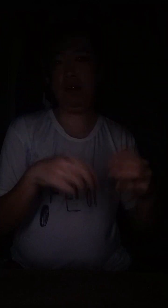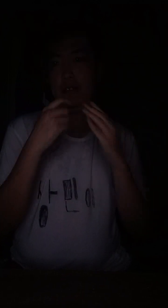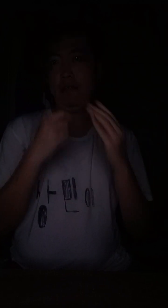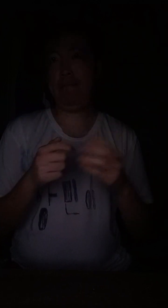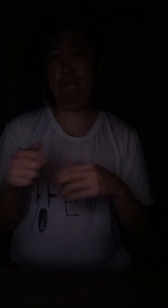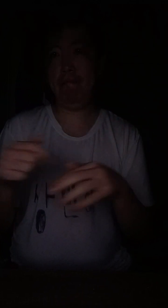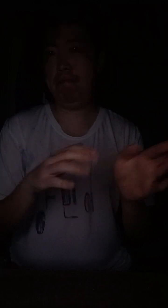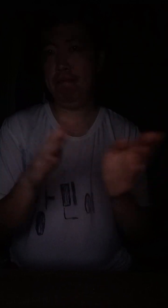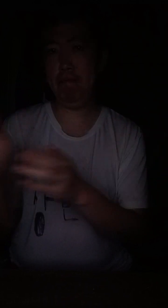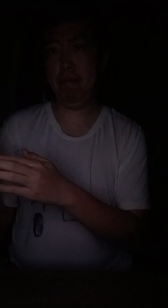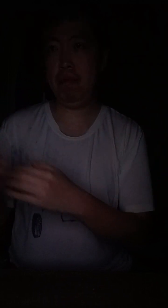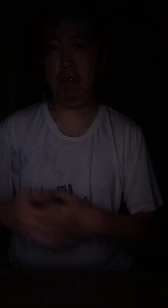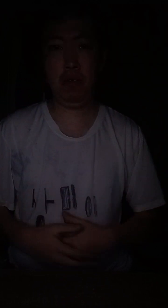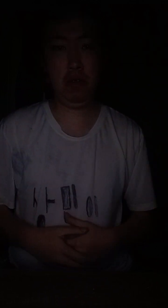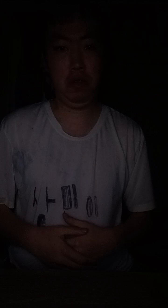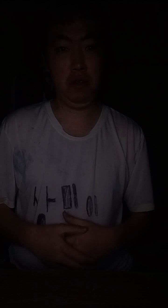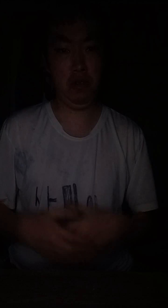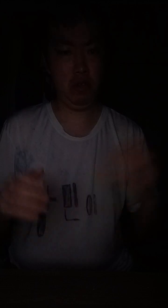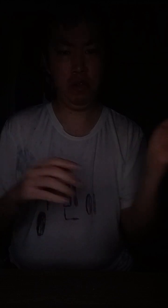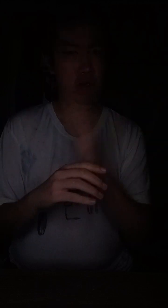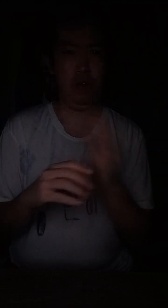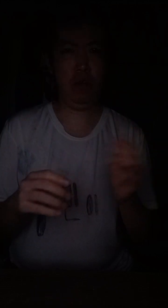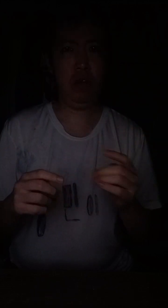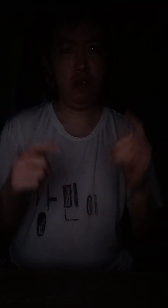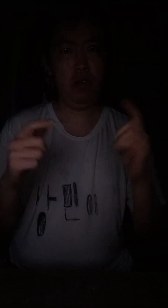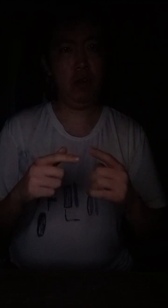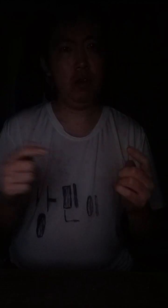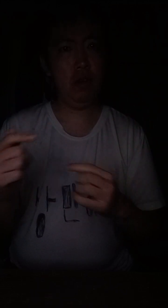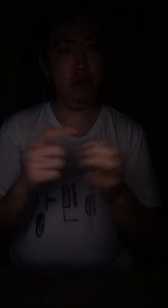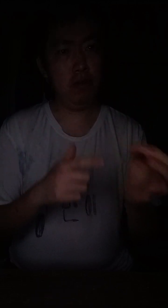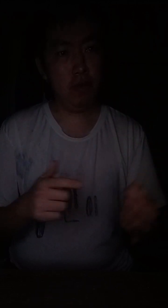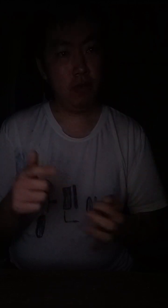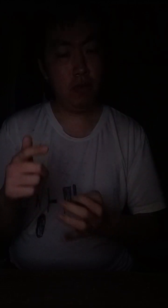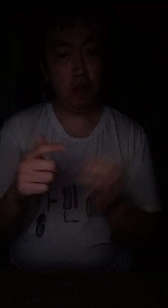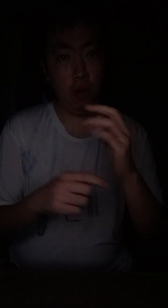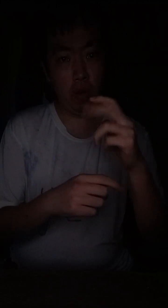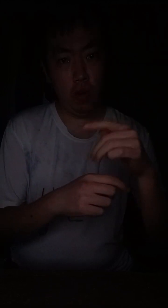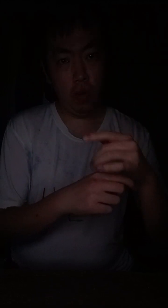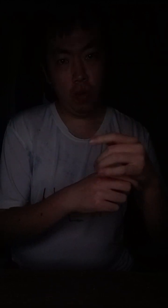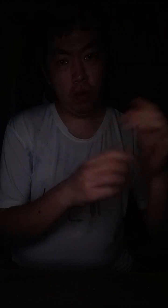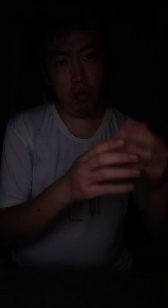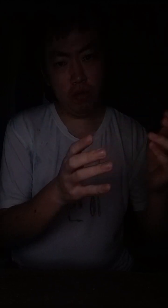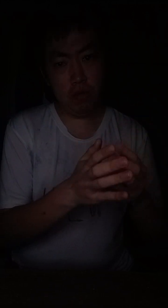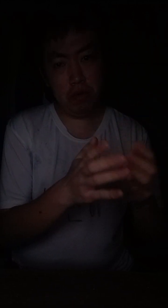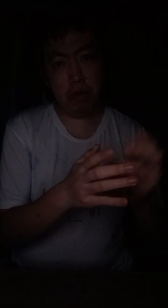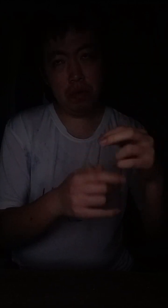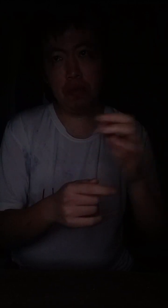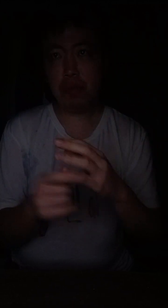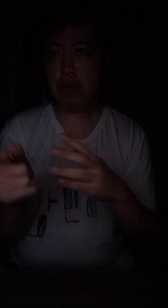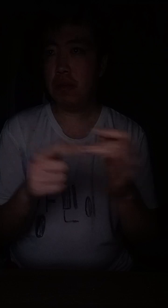쏟아져 들어갑니다. 그러시면 안 되죠. 자꾸 속도 위반하면 그리고 이제 습관인 것